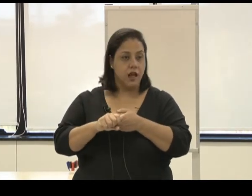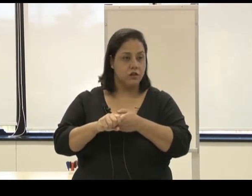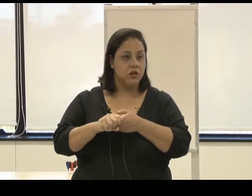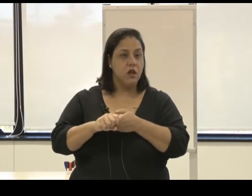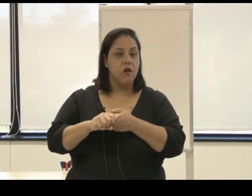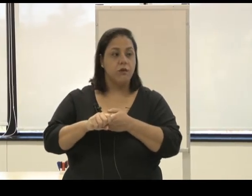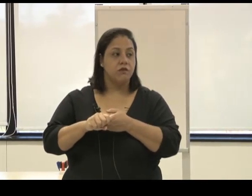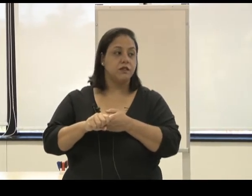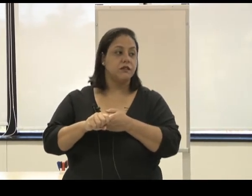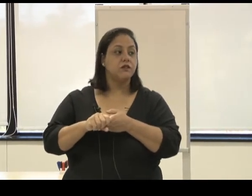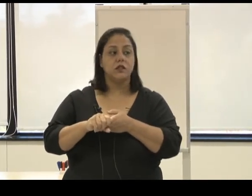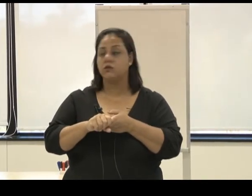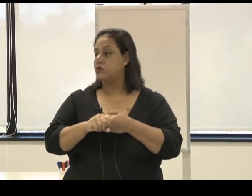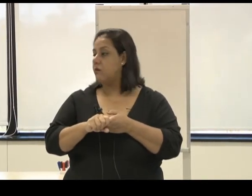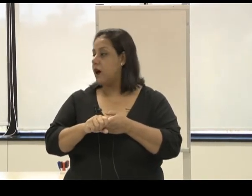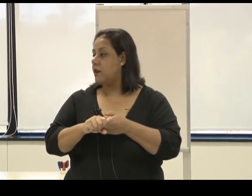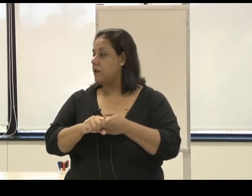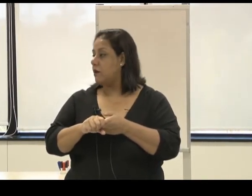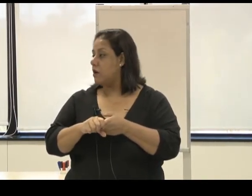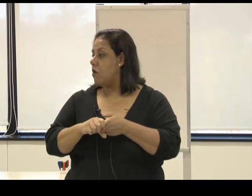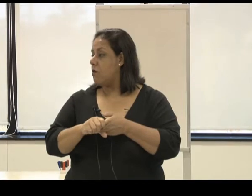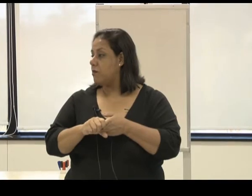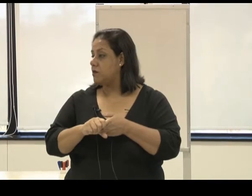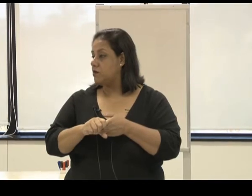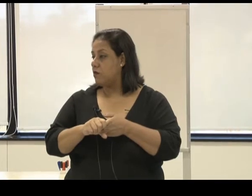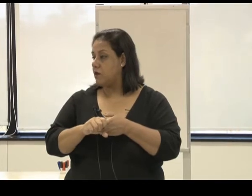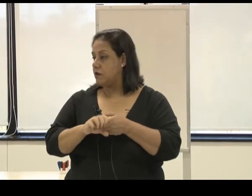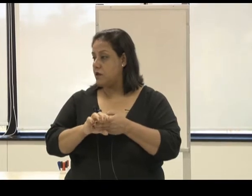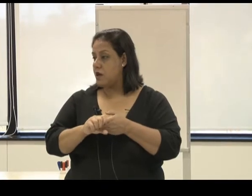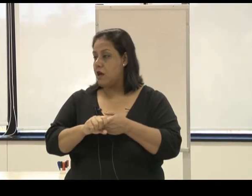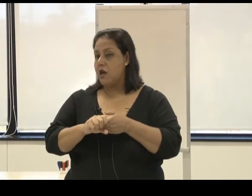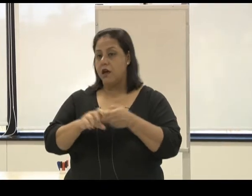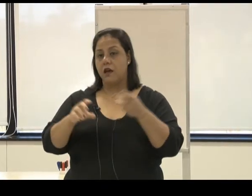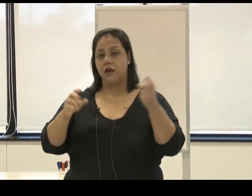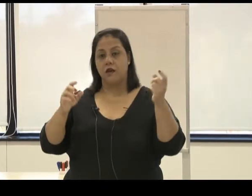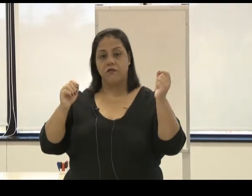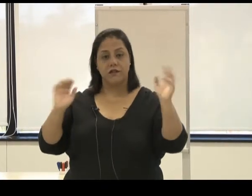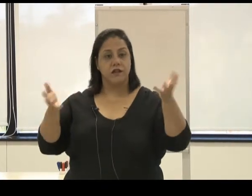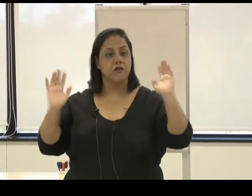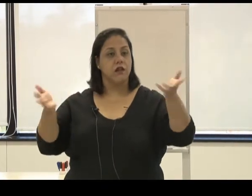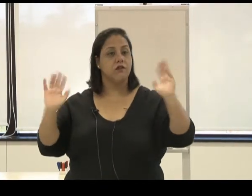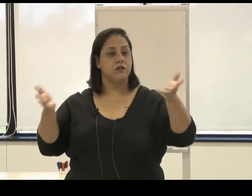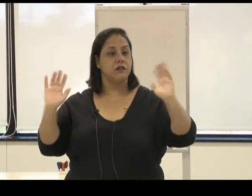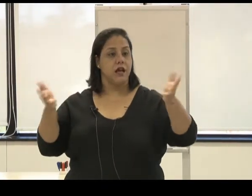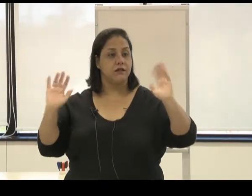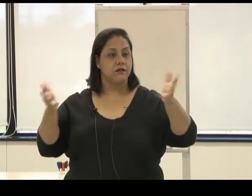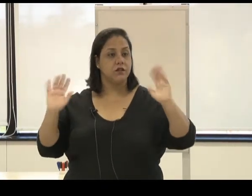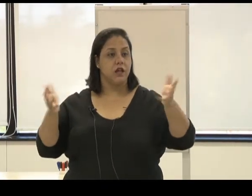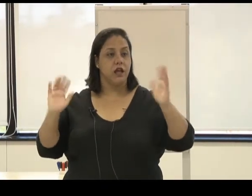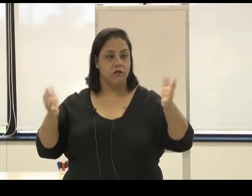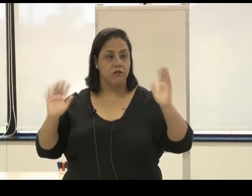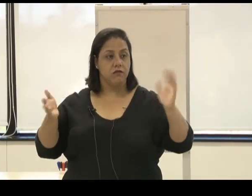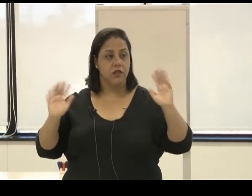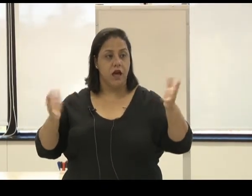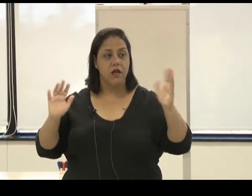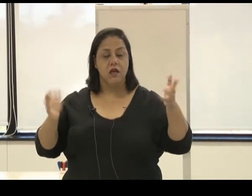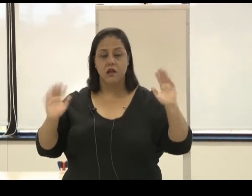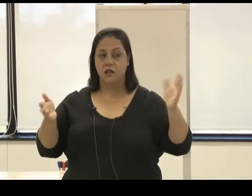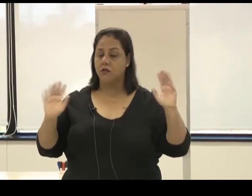unidade. Para vocês não se acostumarem também com uma pessoa fazendo a língua de sinais direto, tá? Então, deve